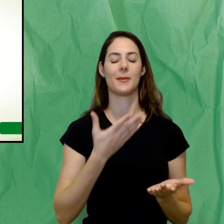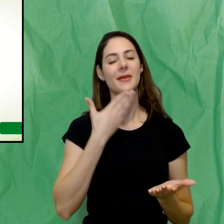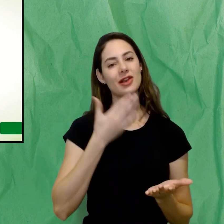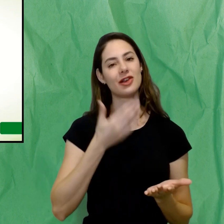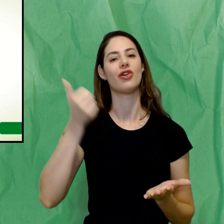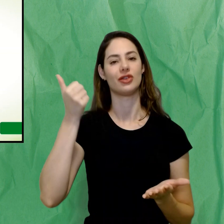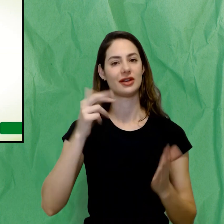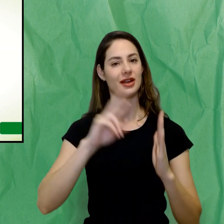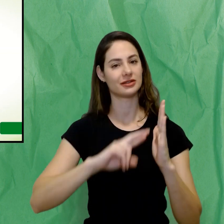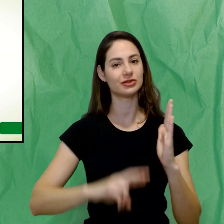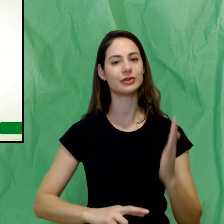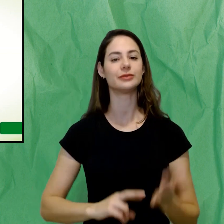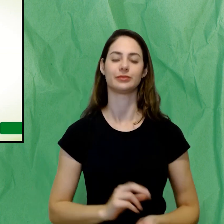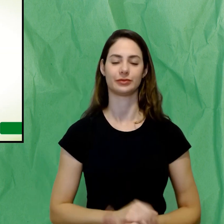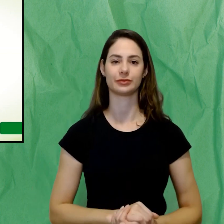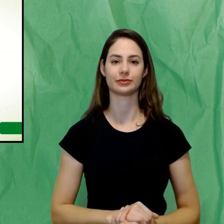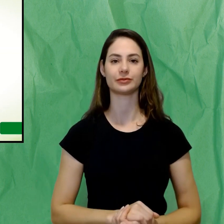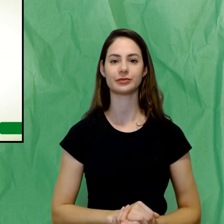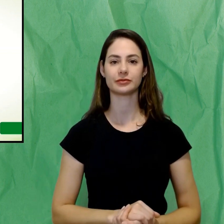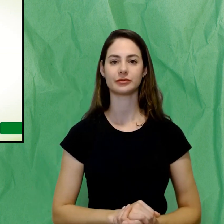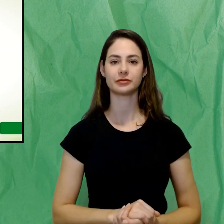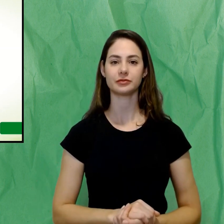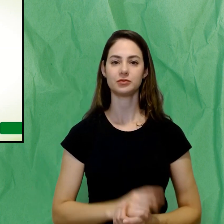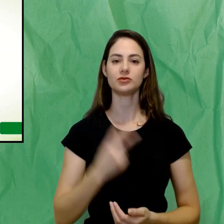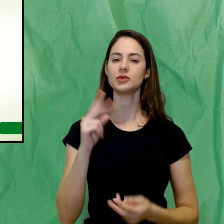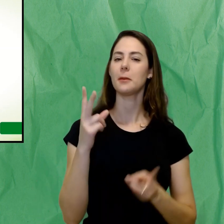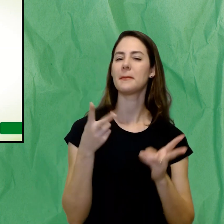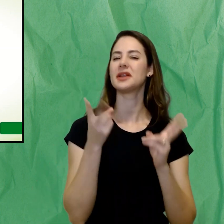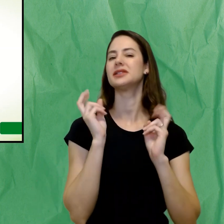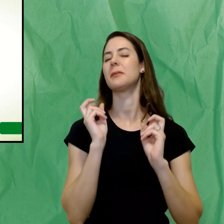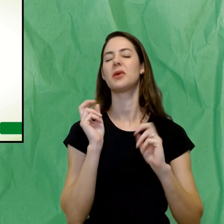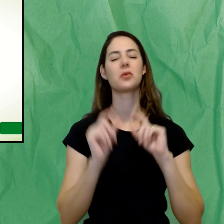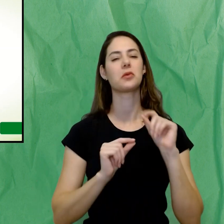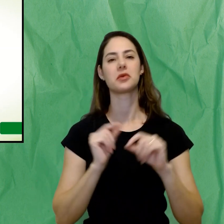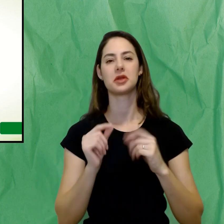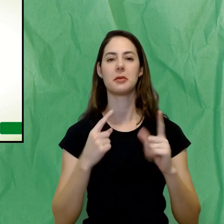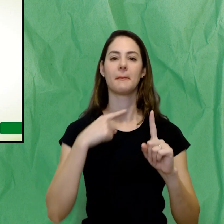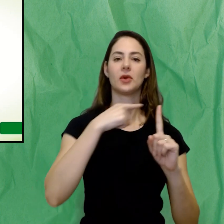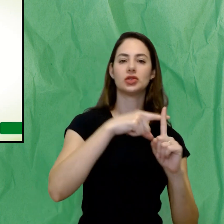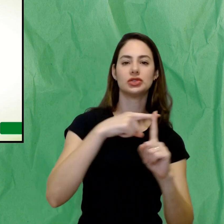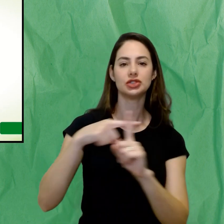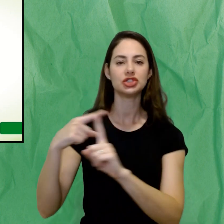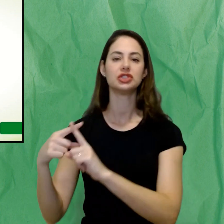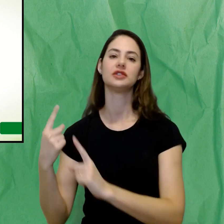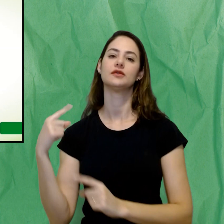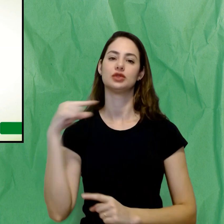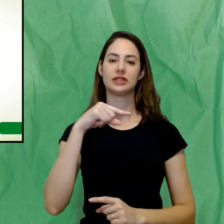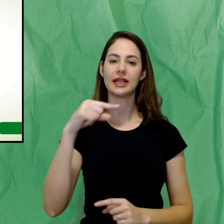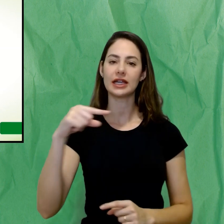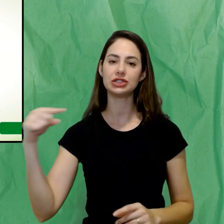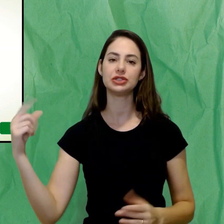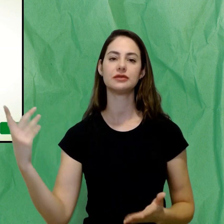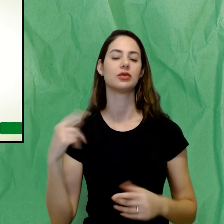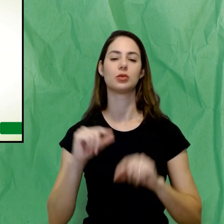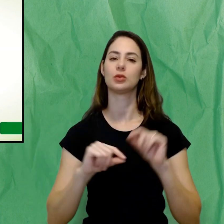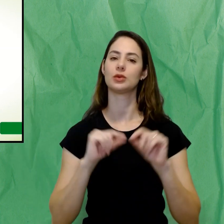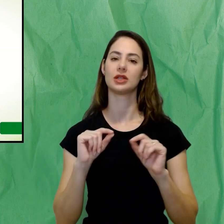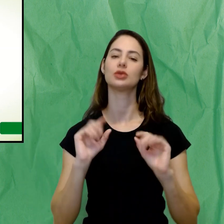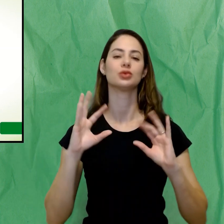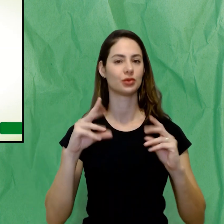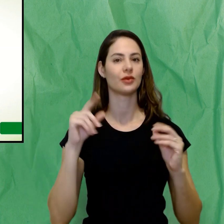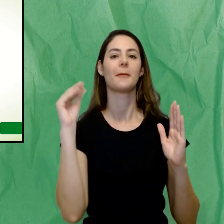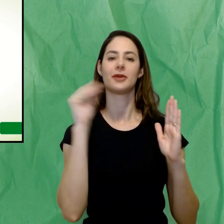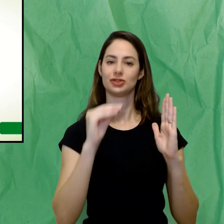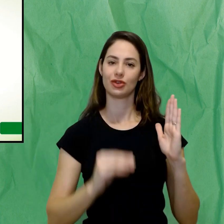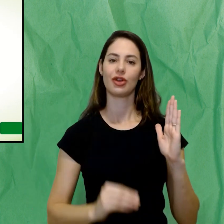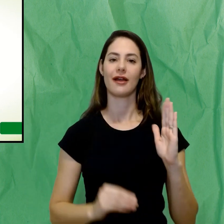direcionado será o seu relatório. Tá? Todas as percepções que você teve, os pontos positivos, os pontos negativos, tudo você pode